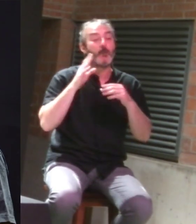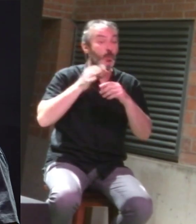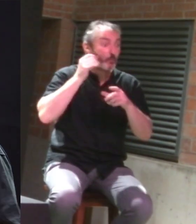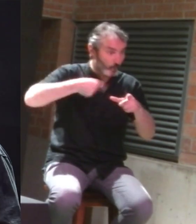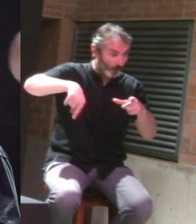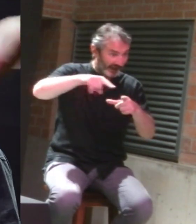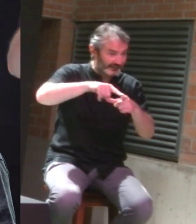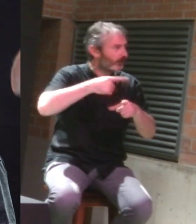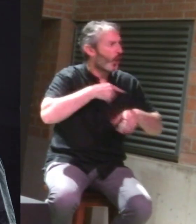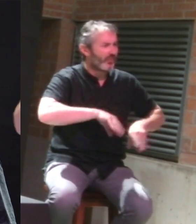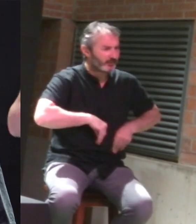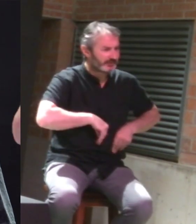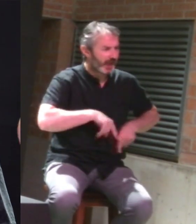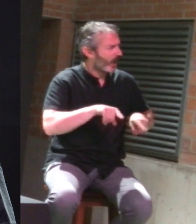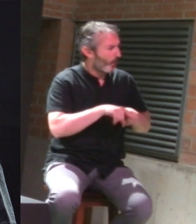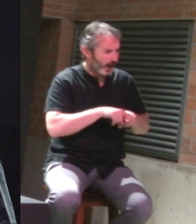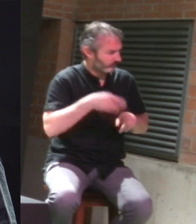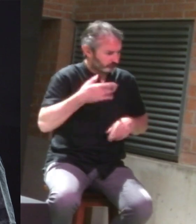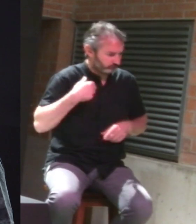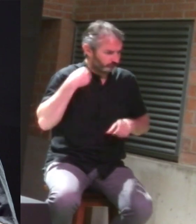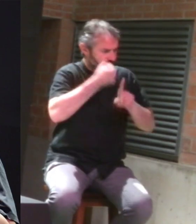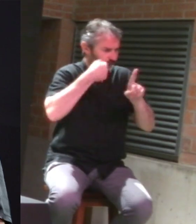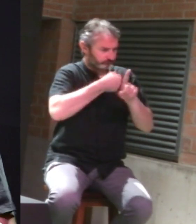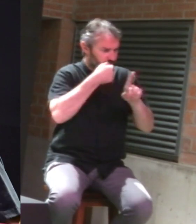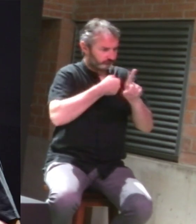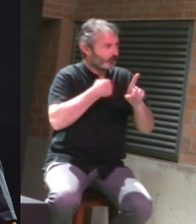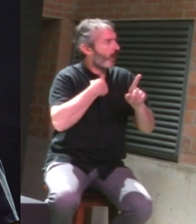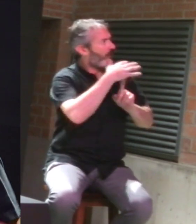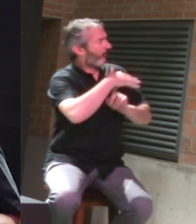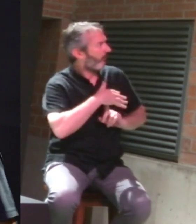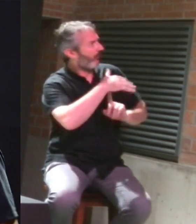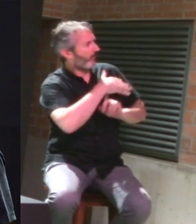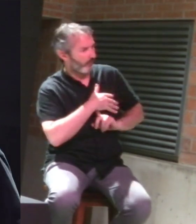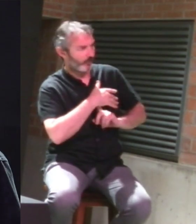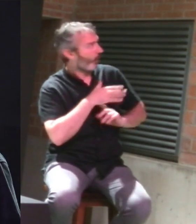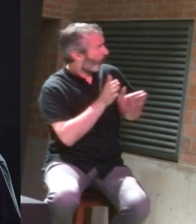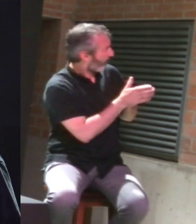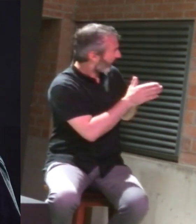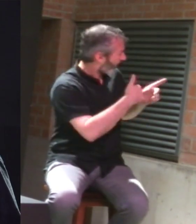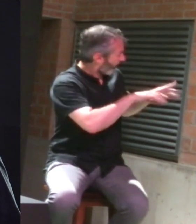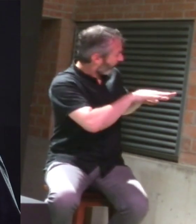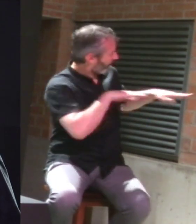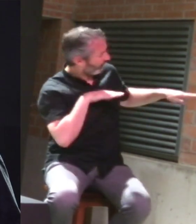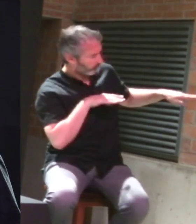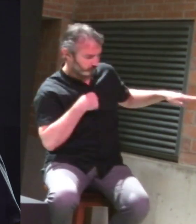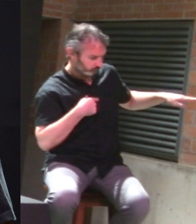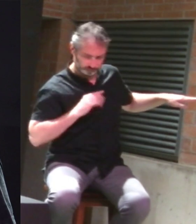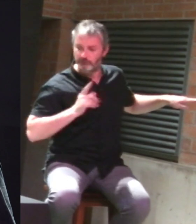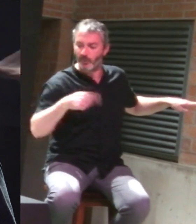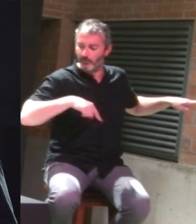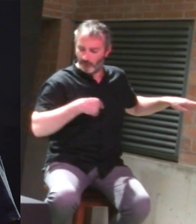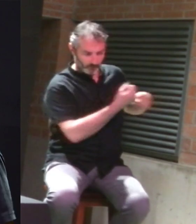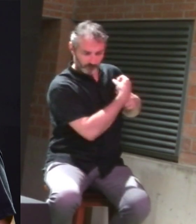obreras que no aceptaban la irrelevancia a la que se les sometían sus propios compañeros de trabajo,